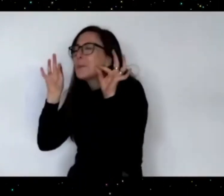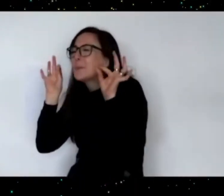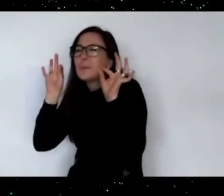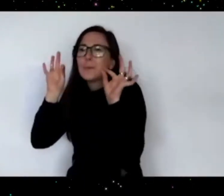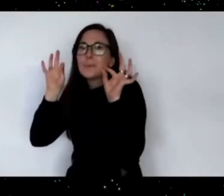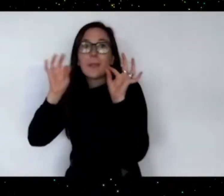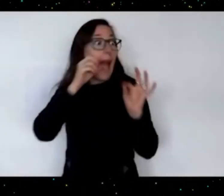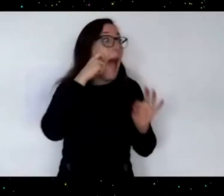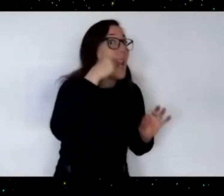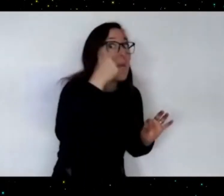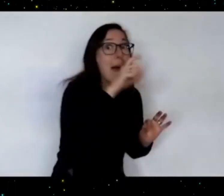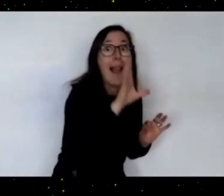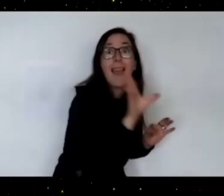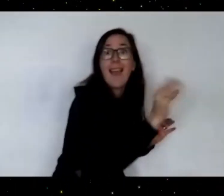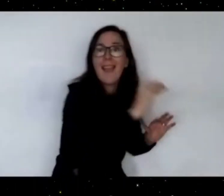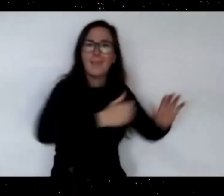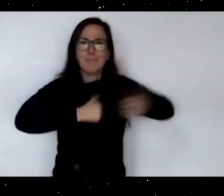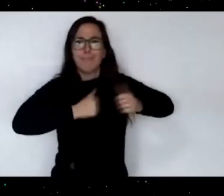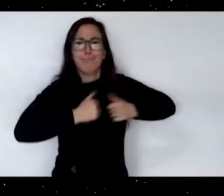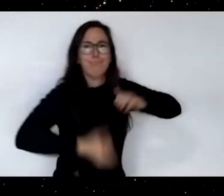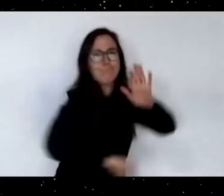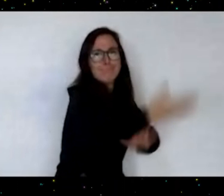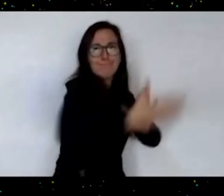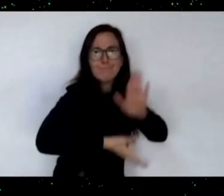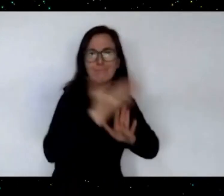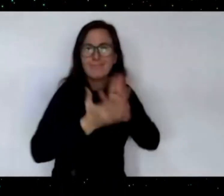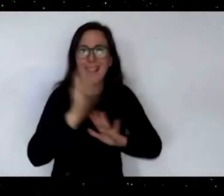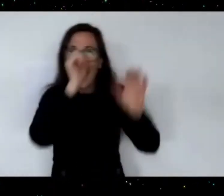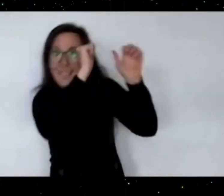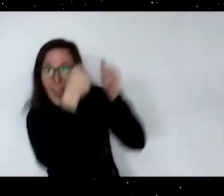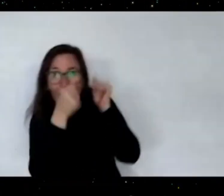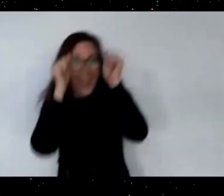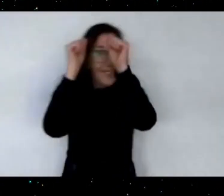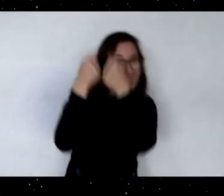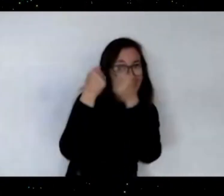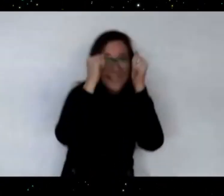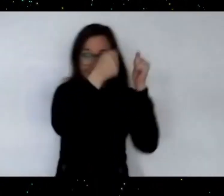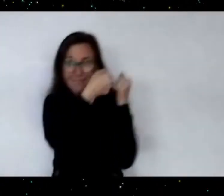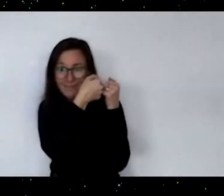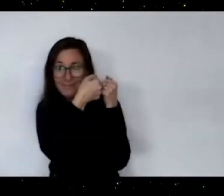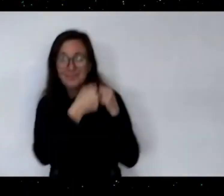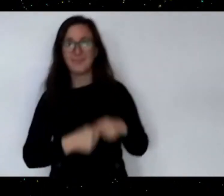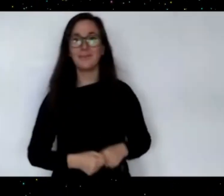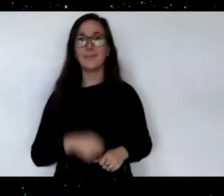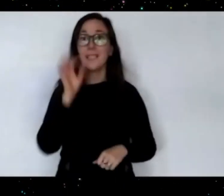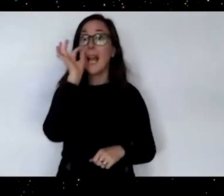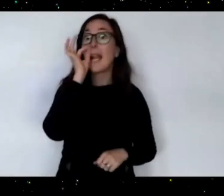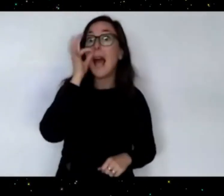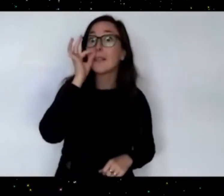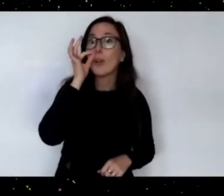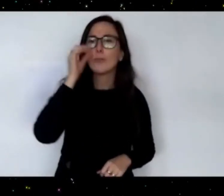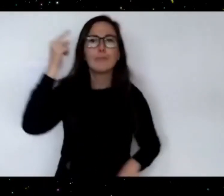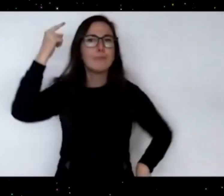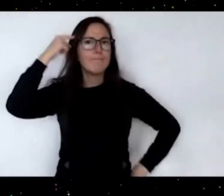Todos corren a esconderse. El ratón decide